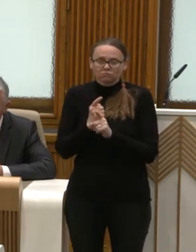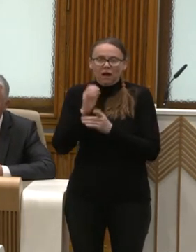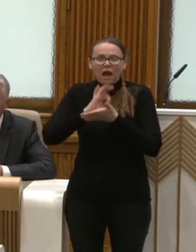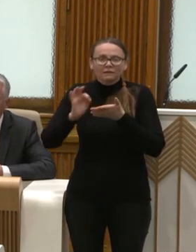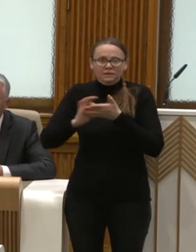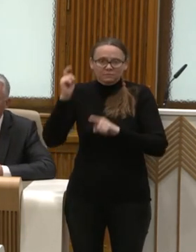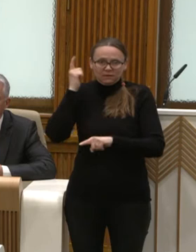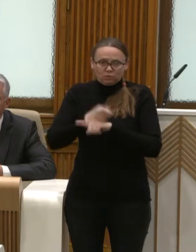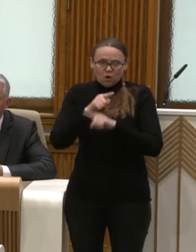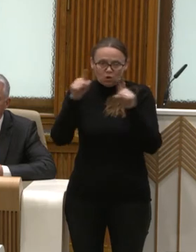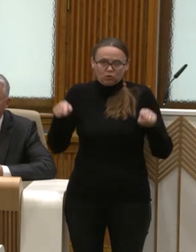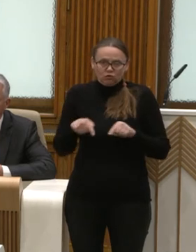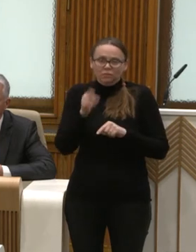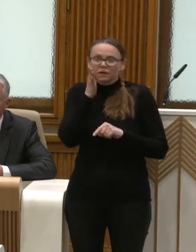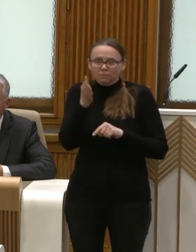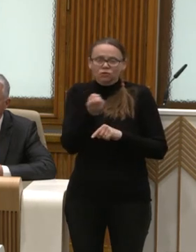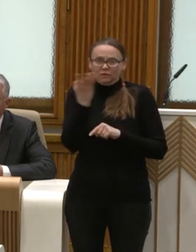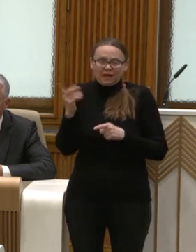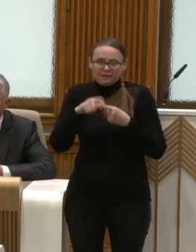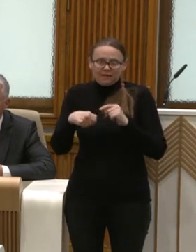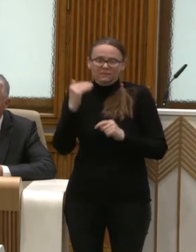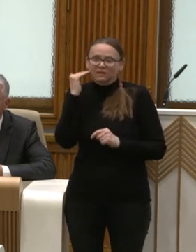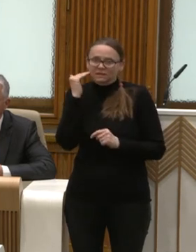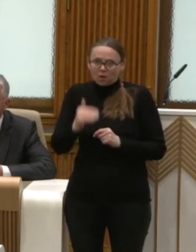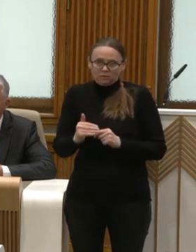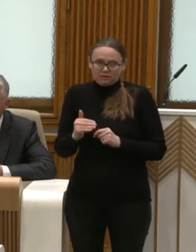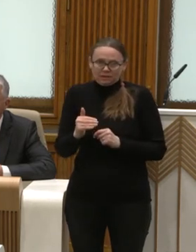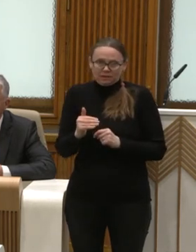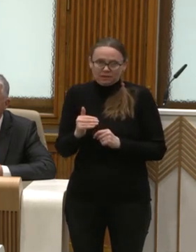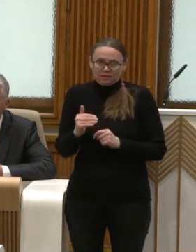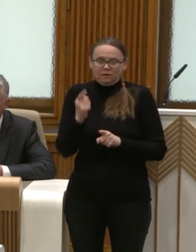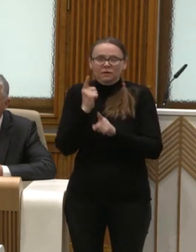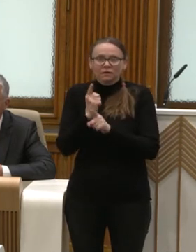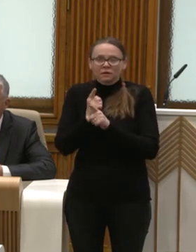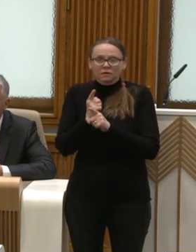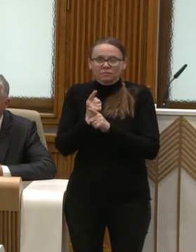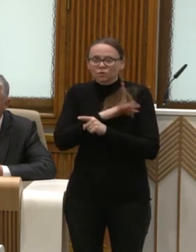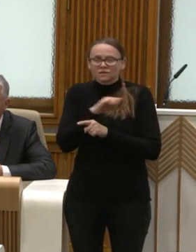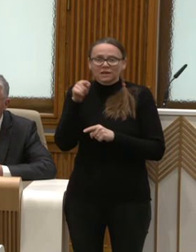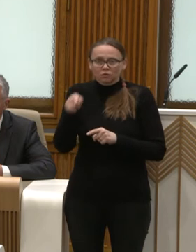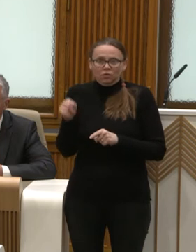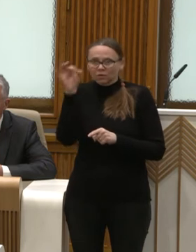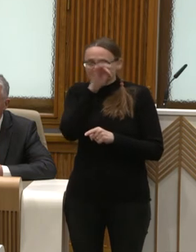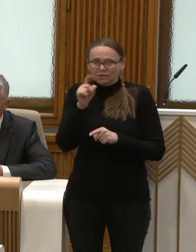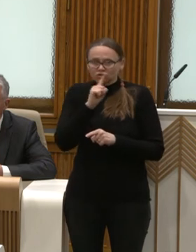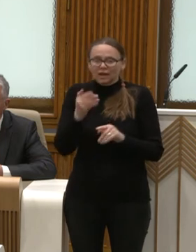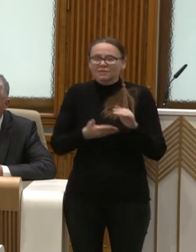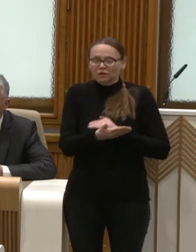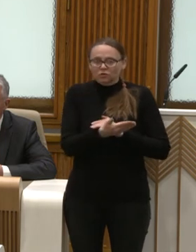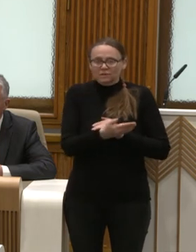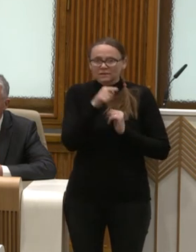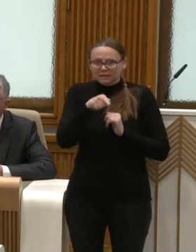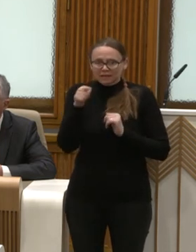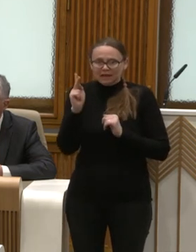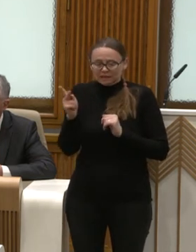administrativne odločbe, ki bodo nekatere stvari zaostrile. Ne, ampak tudi vse to nič ne nadomesti tega, da